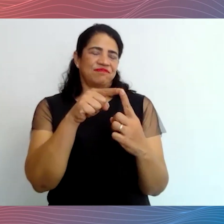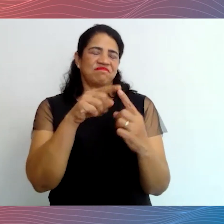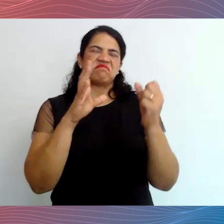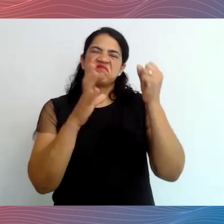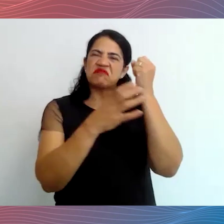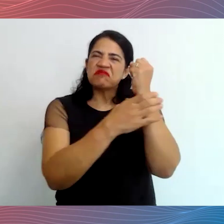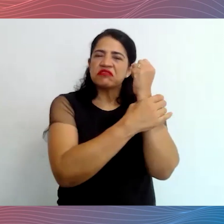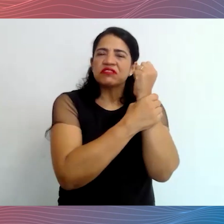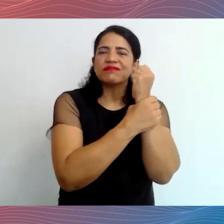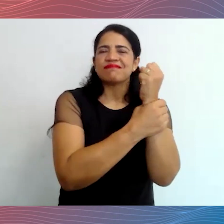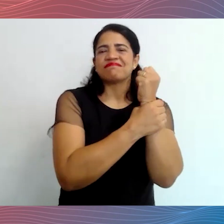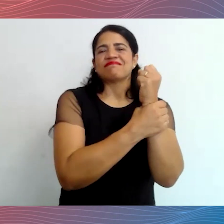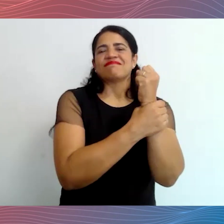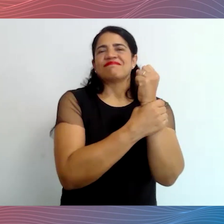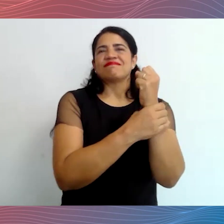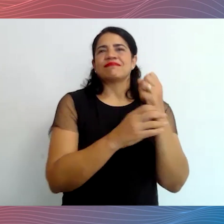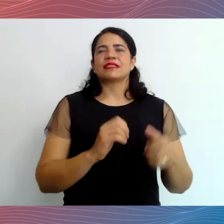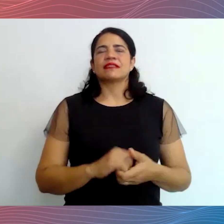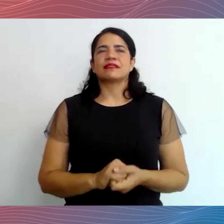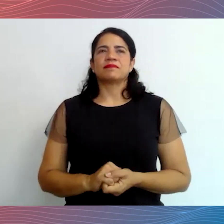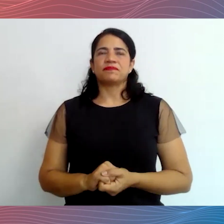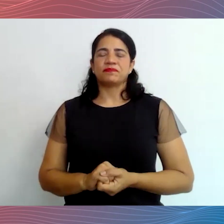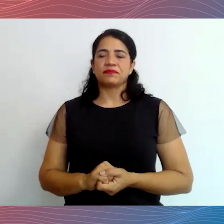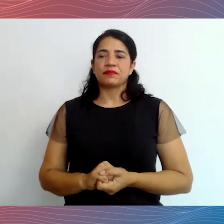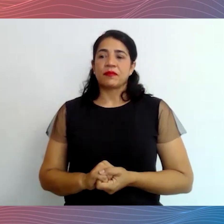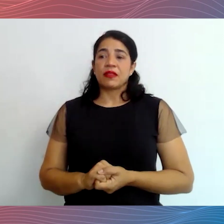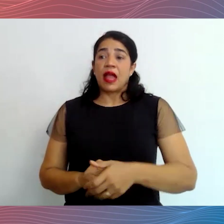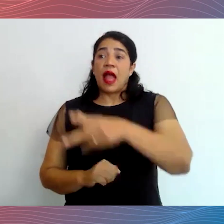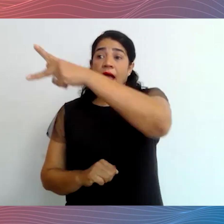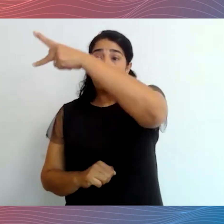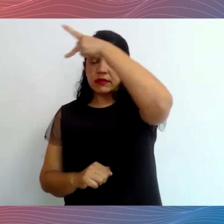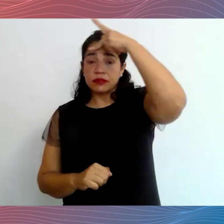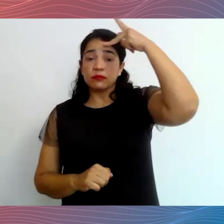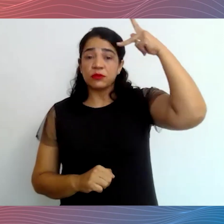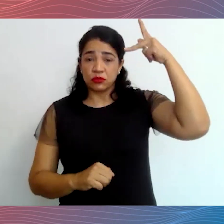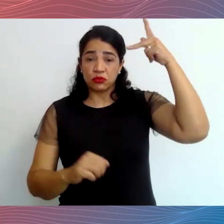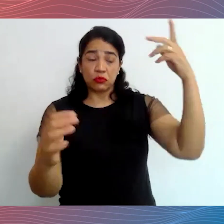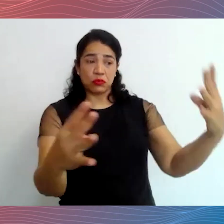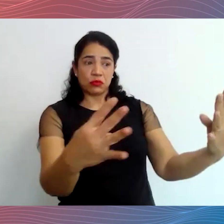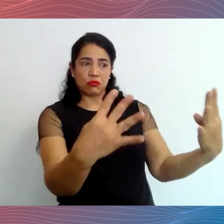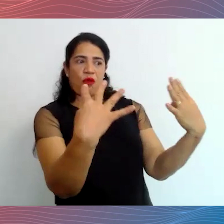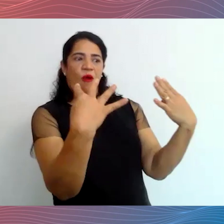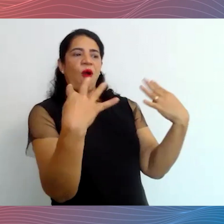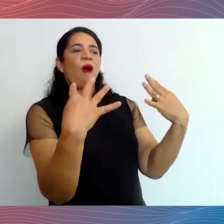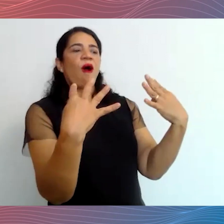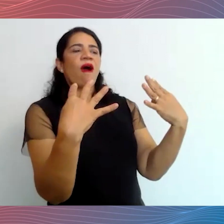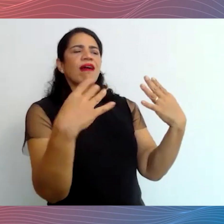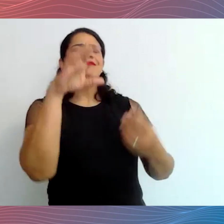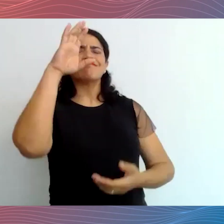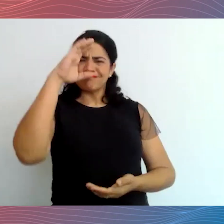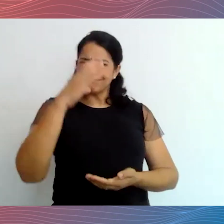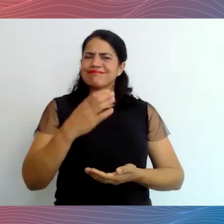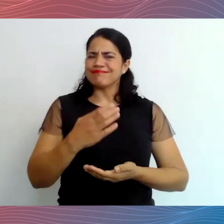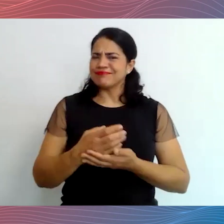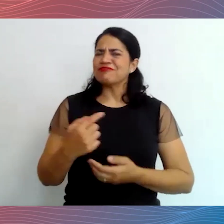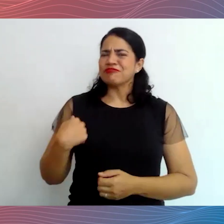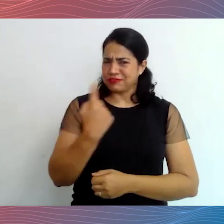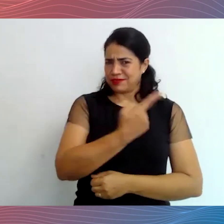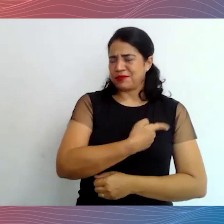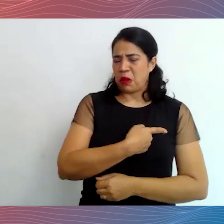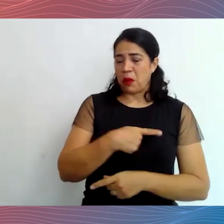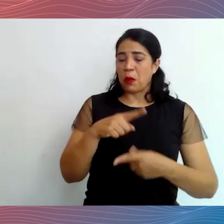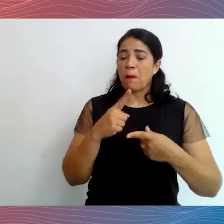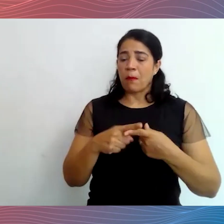garantia, e as pessoas começam a ter confiança em nós. Por quê? Porque a nossa vida agora faz sentido, a nossa vida agora